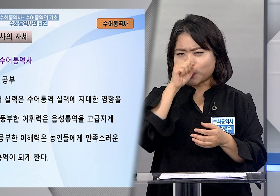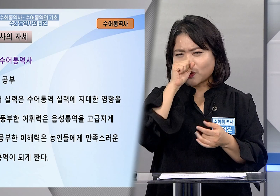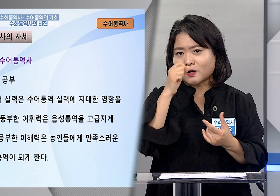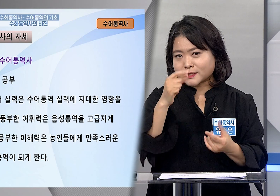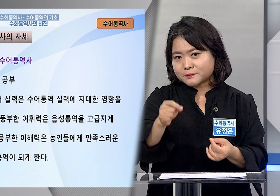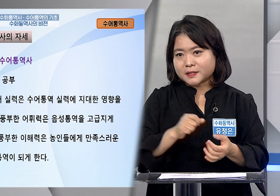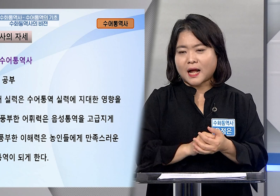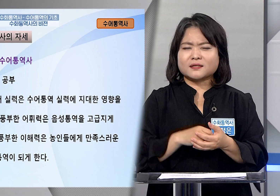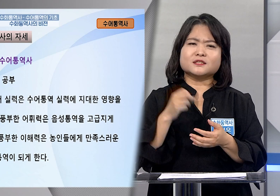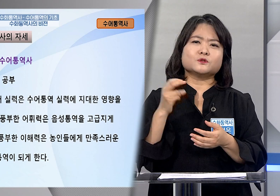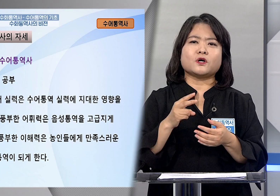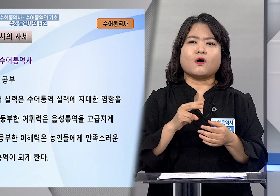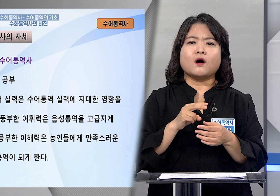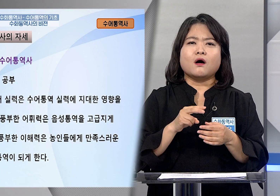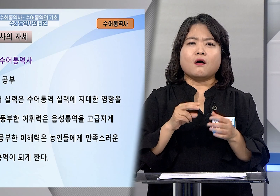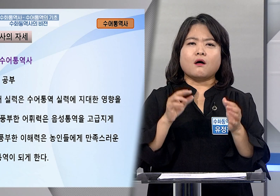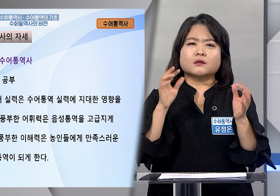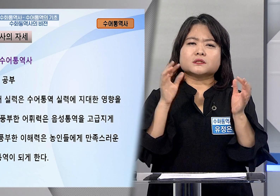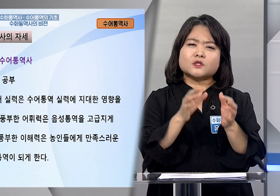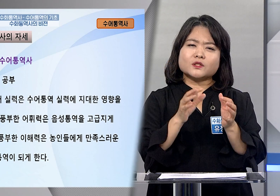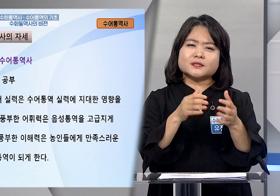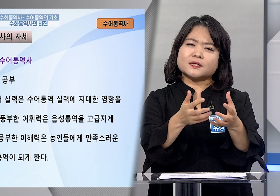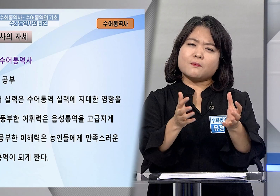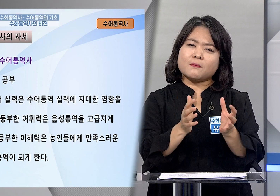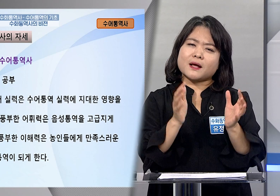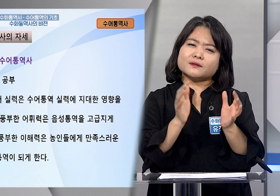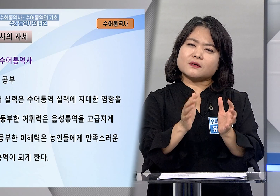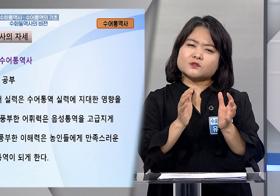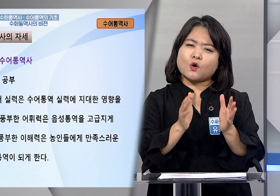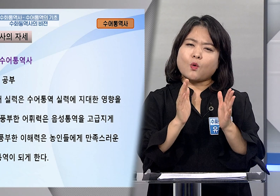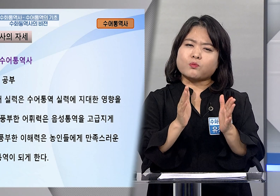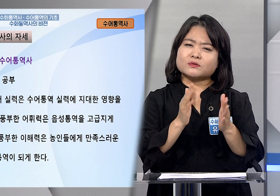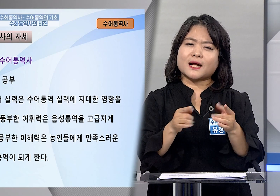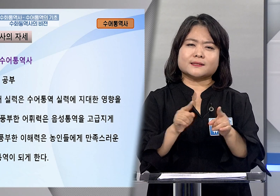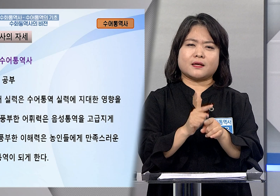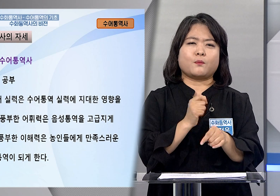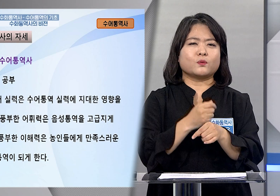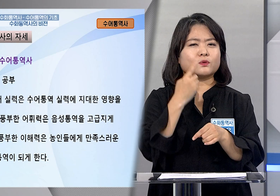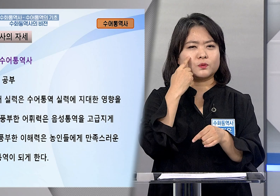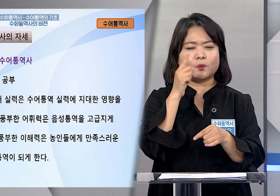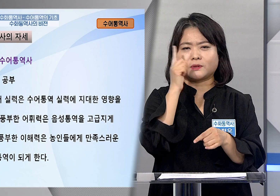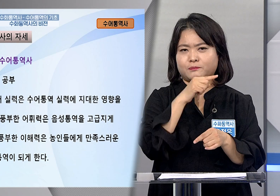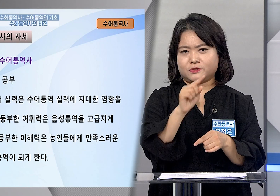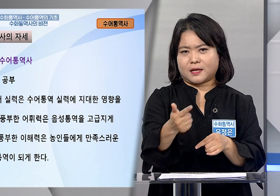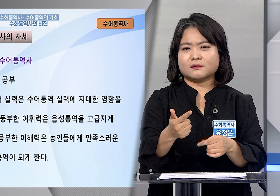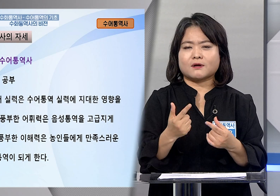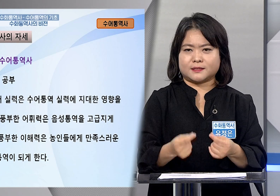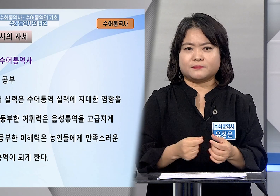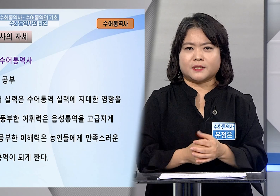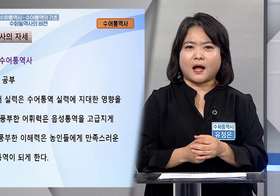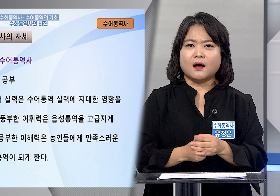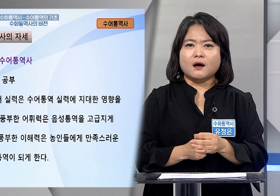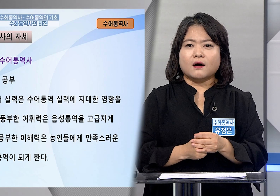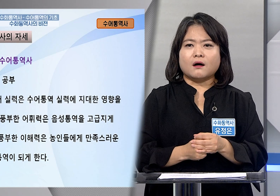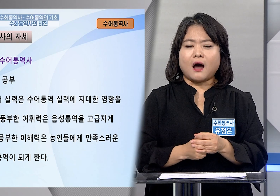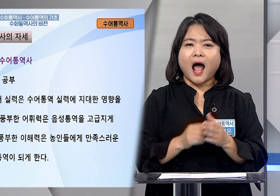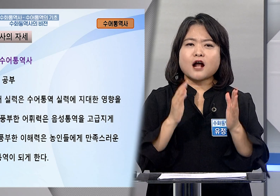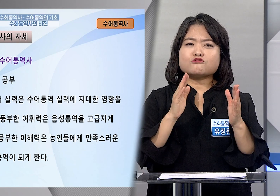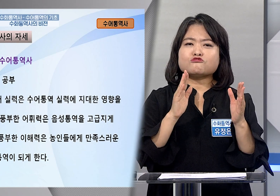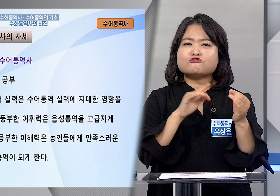것 같습니다. 그리고요. 스터디를 한번 만들어서 공부를 같이 해보는 것도 나쁘지 않을 것 같습니다.